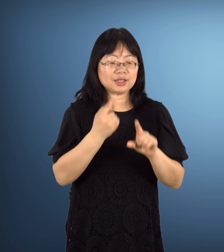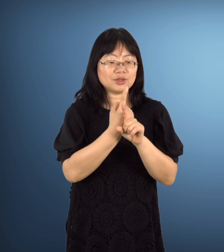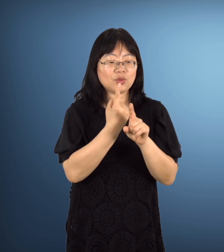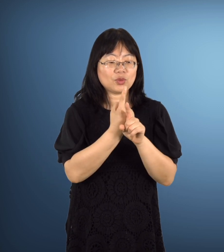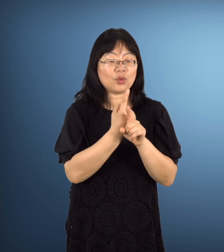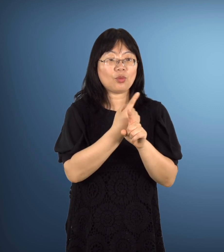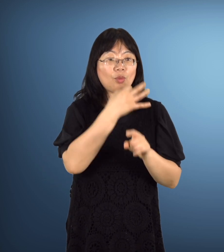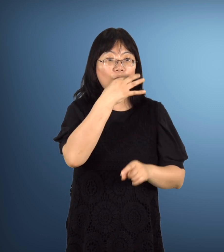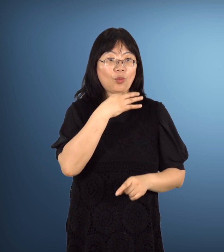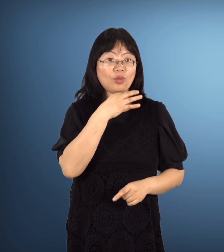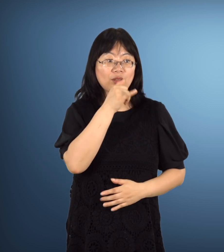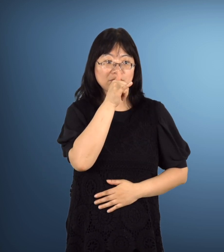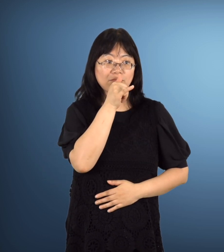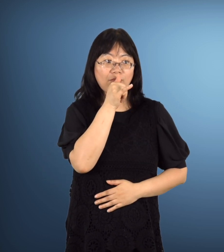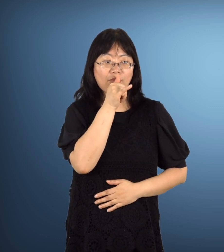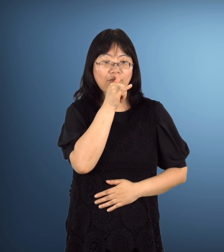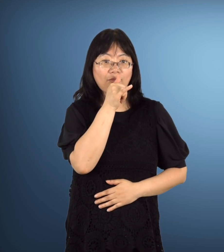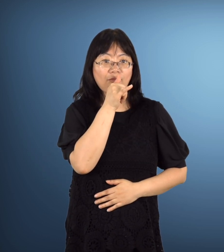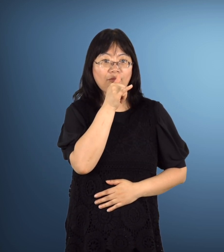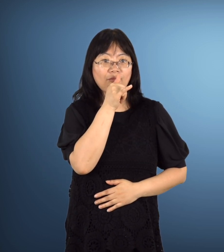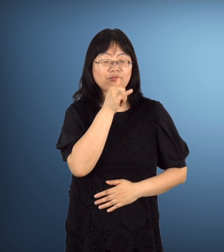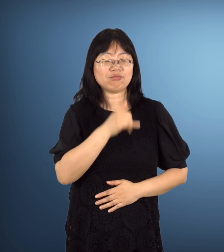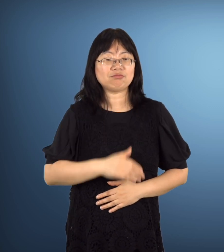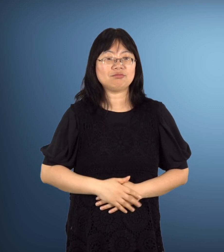치료의 효능이 있다.